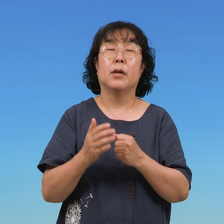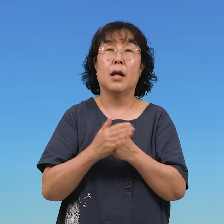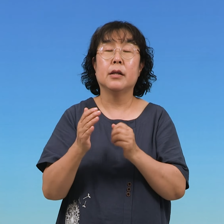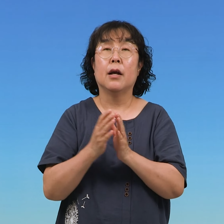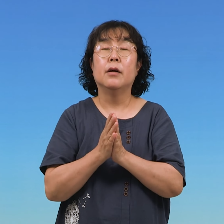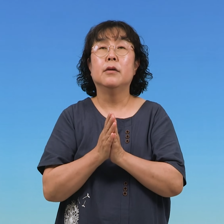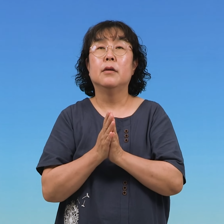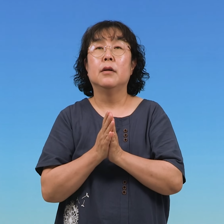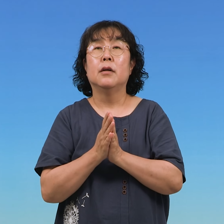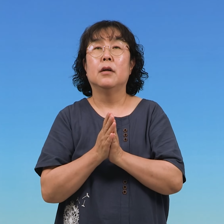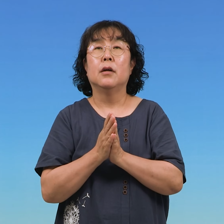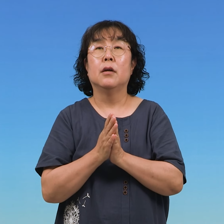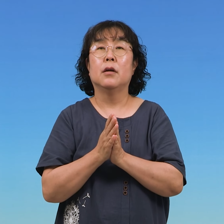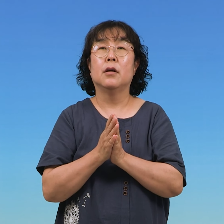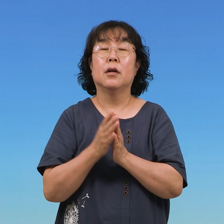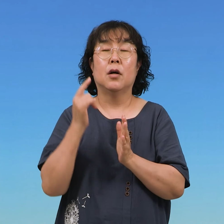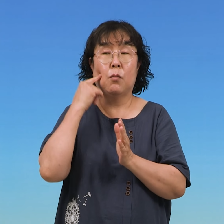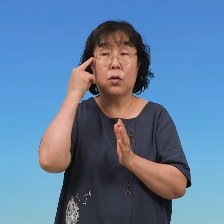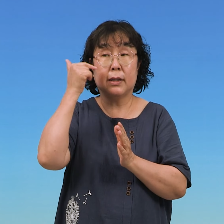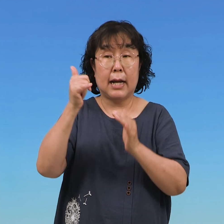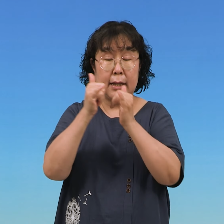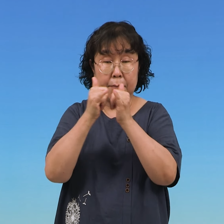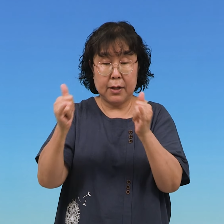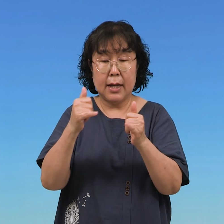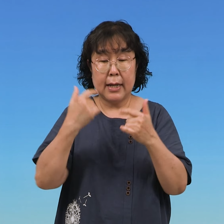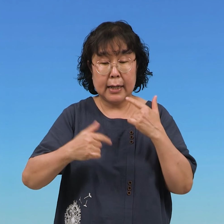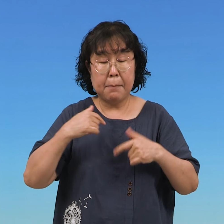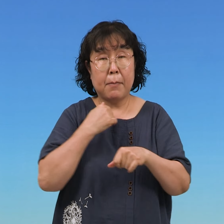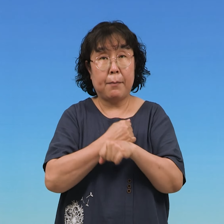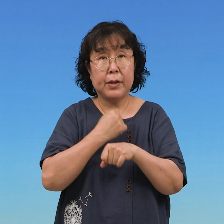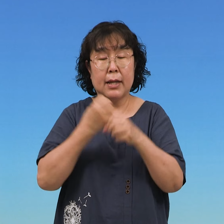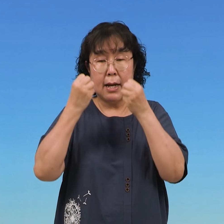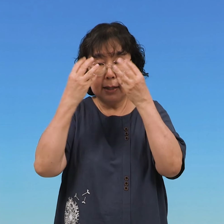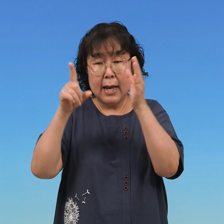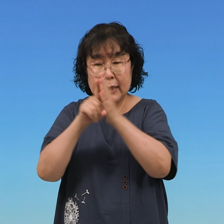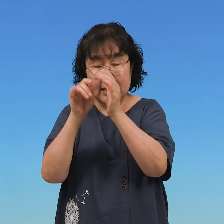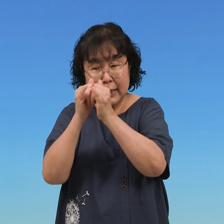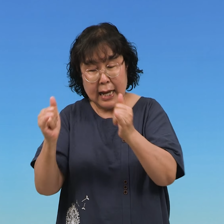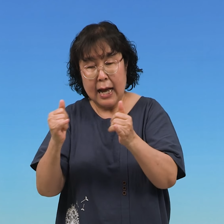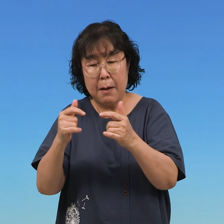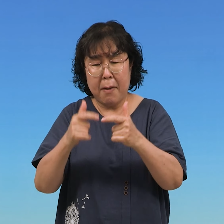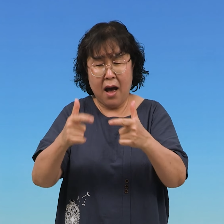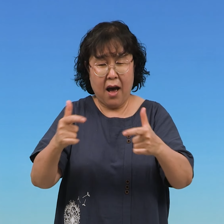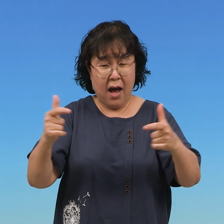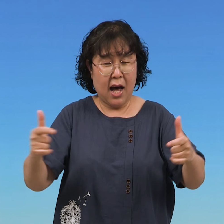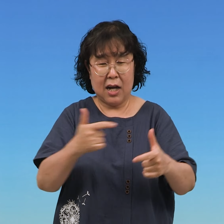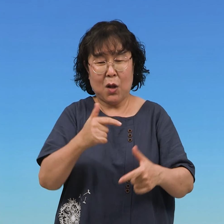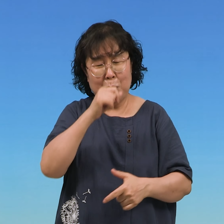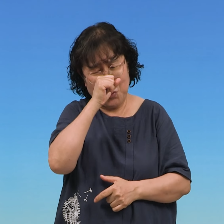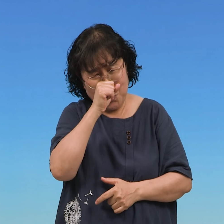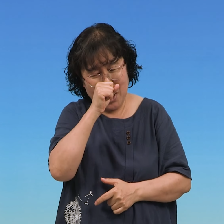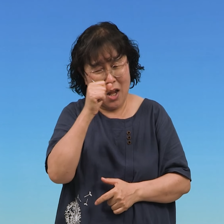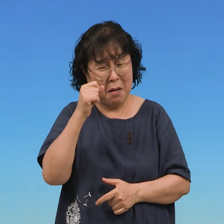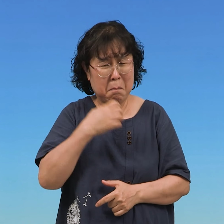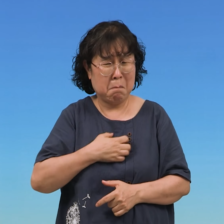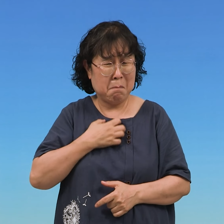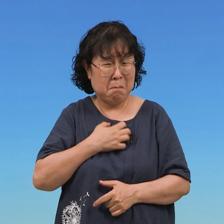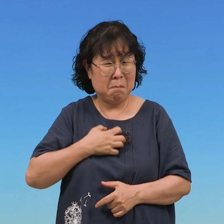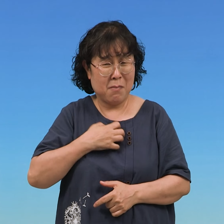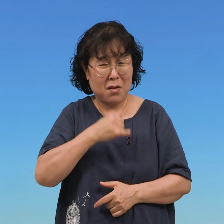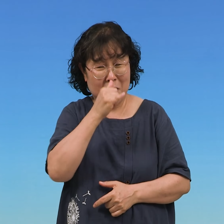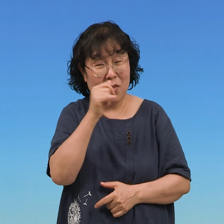그러니까 이제 뭐 당연히 우리 사역자들이 이거 다 기뻐하죠. 이 새신자가 많아지니까 너무 좋은데 모두가 다 걱정이